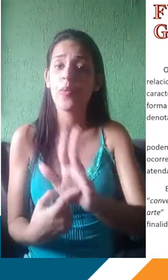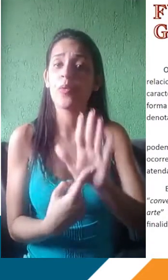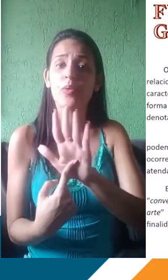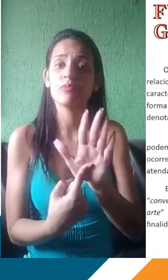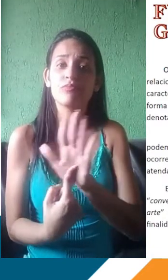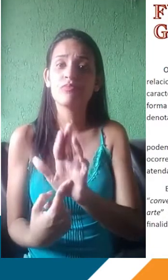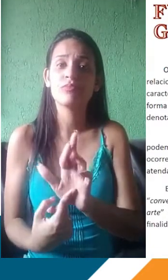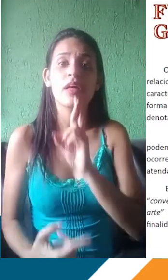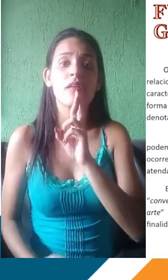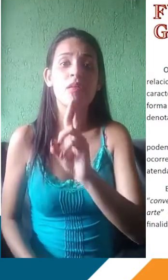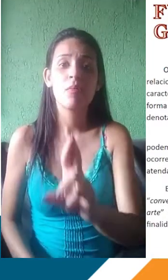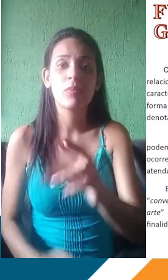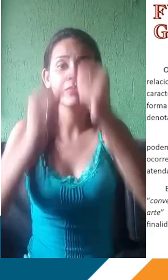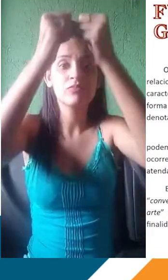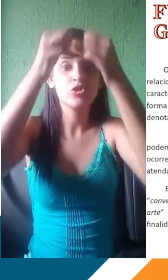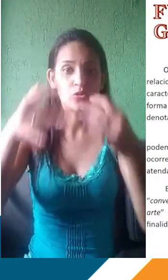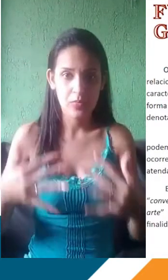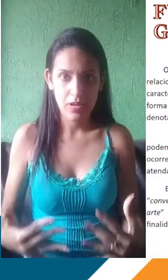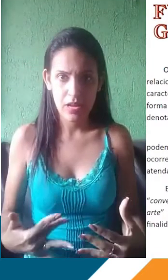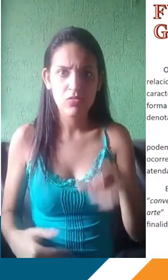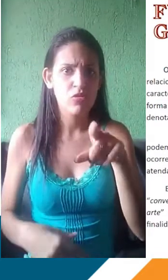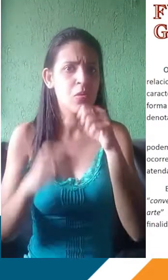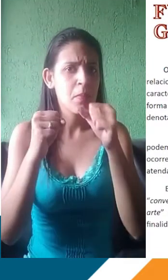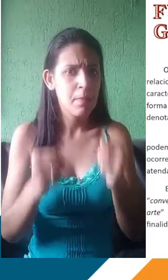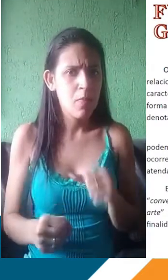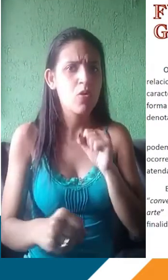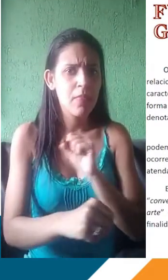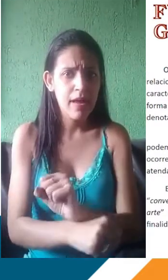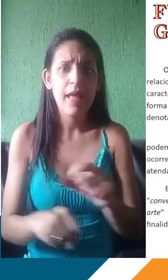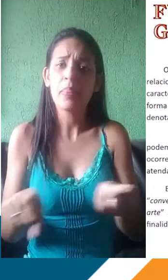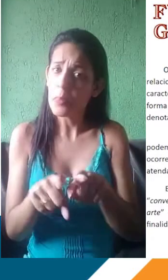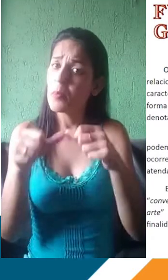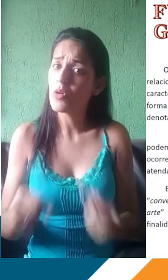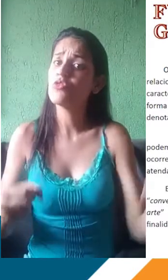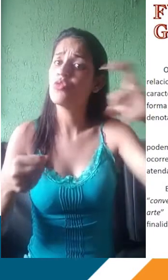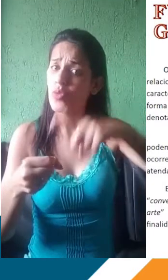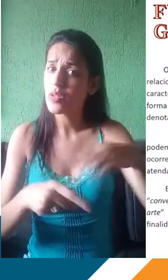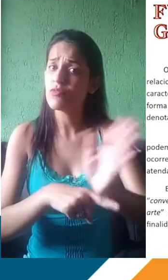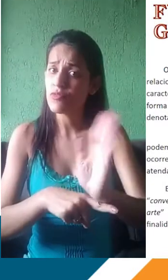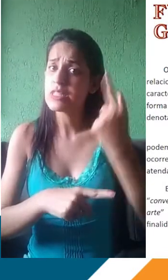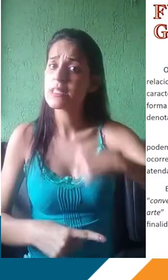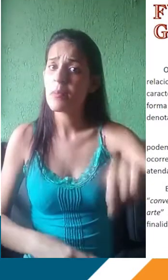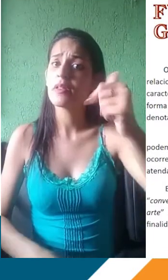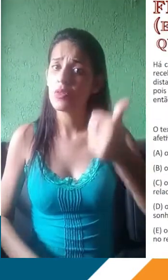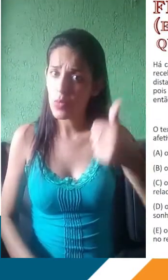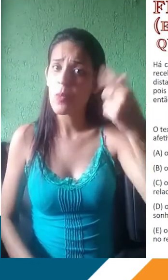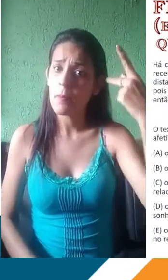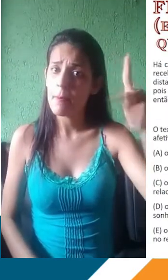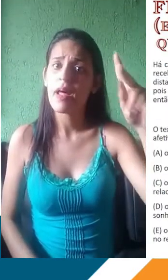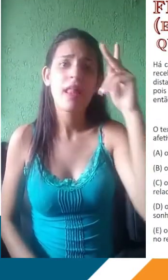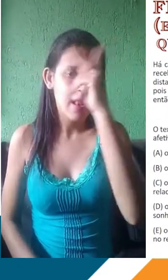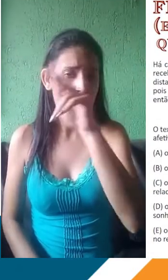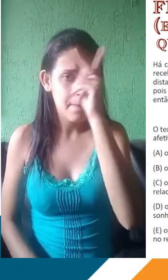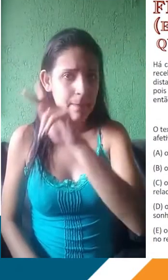dúvidas e eu sugiro que você reveja o vídeo da semana 1 sobre funções da linguagem para relembrar as principais características